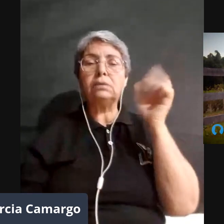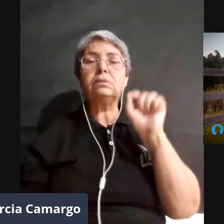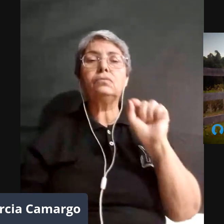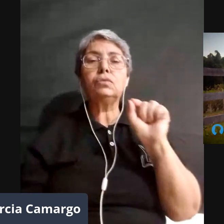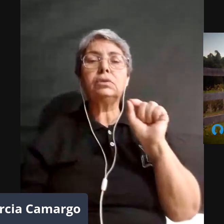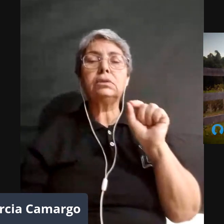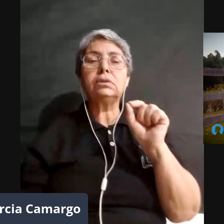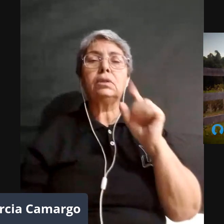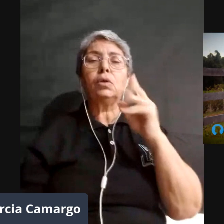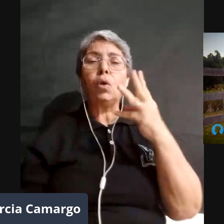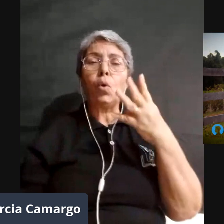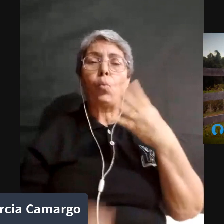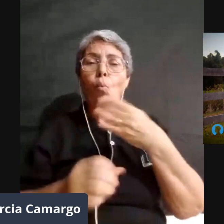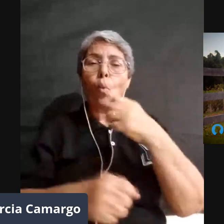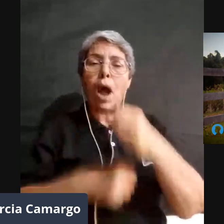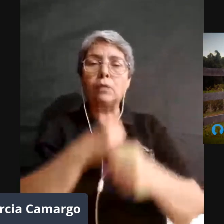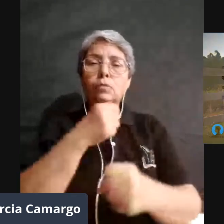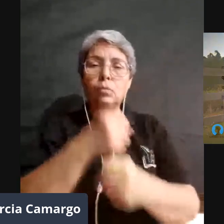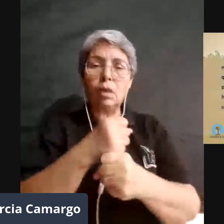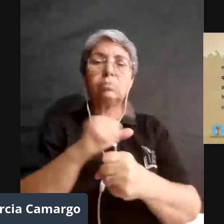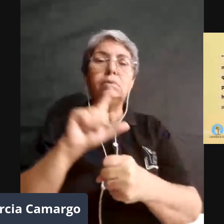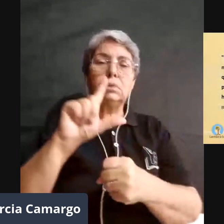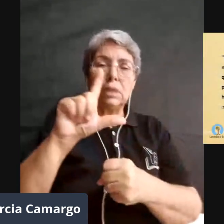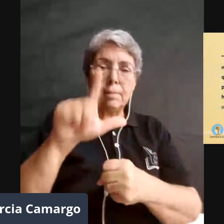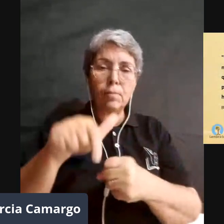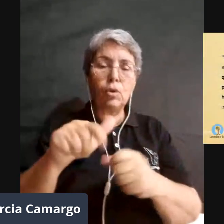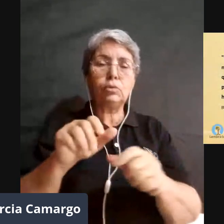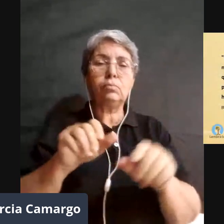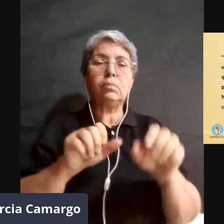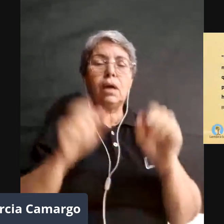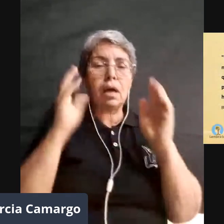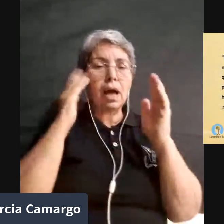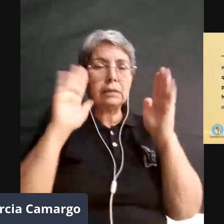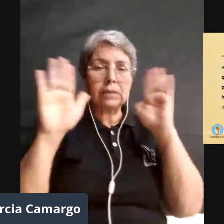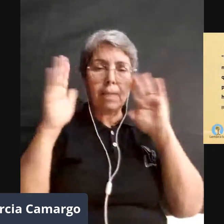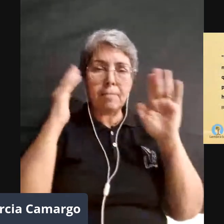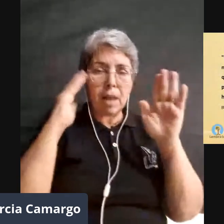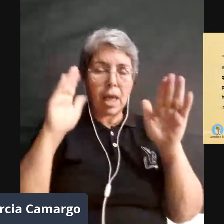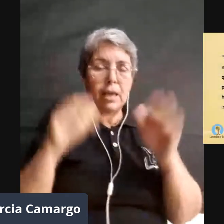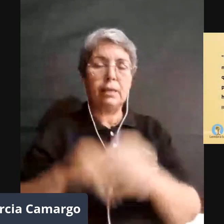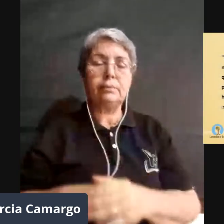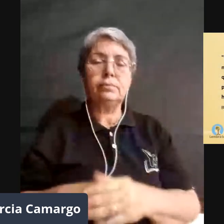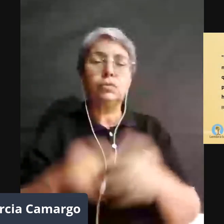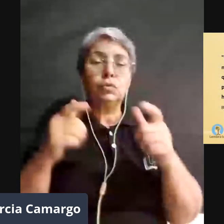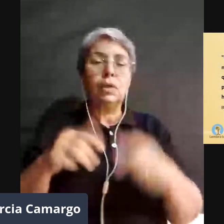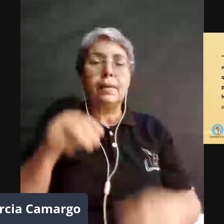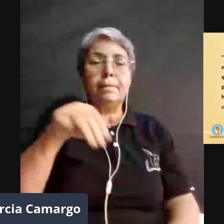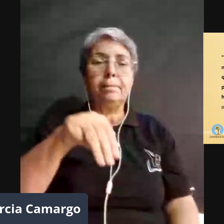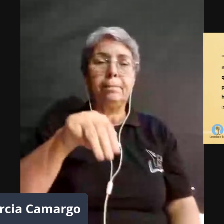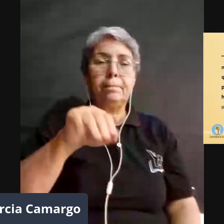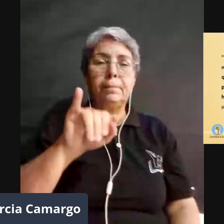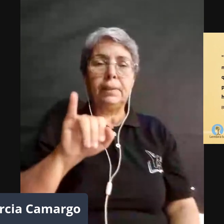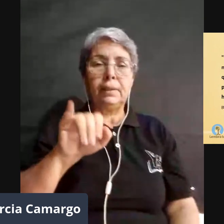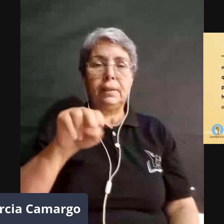a Assembleia de Minneapolis. O pecado cometido no que aconteceu em Minneapolis permanece nos livros